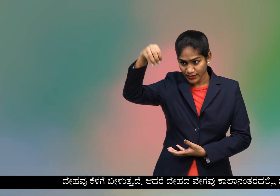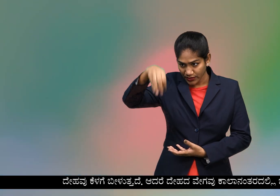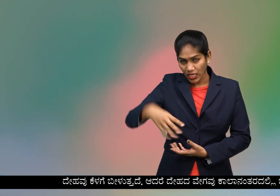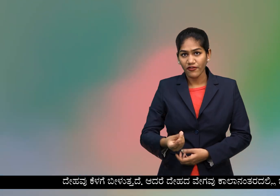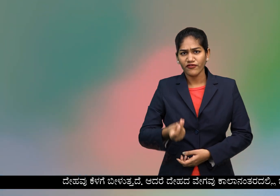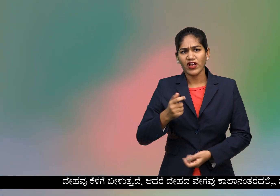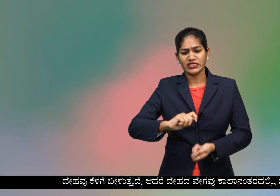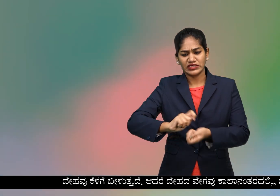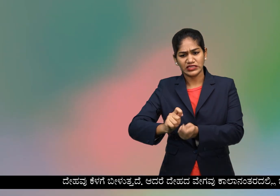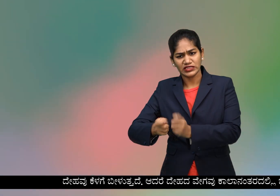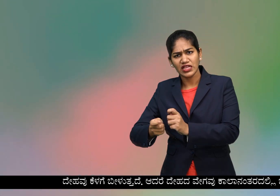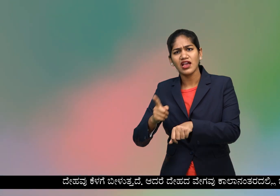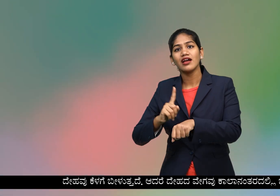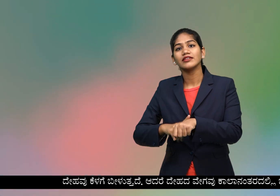ಕಾಲಾನಂತರದಲ್ಲಿ ಬದಲಾಗುತ್ತದೆ.